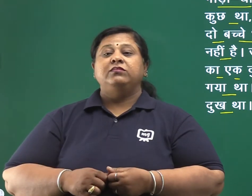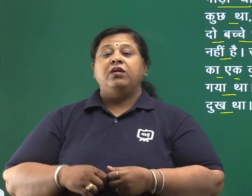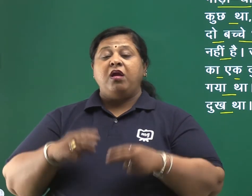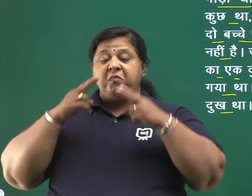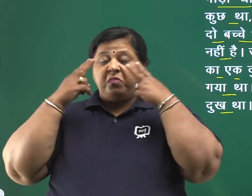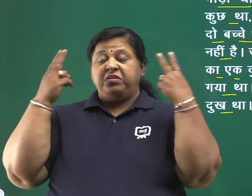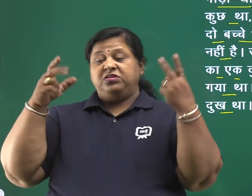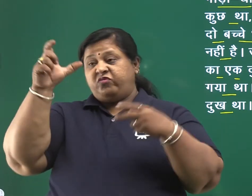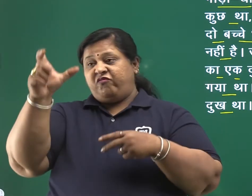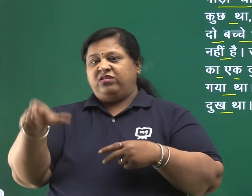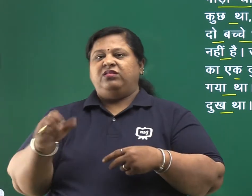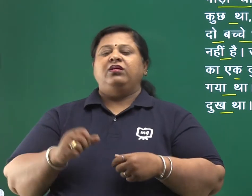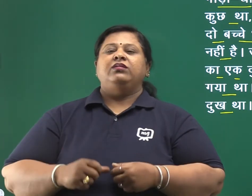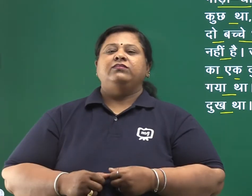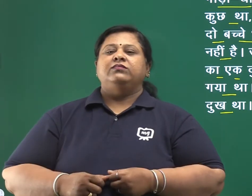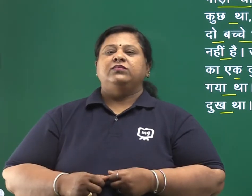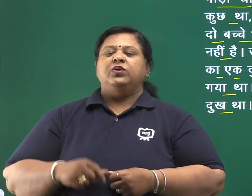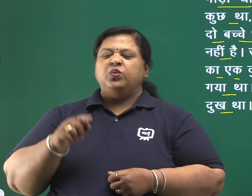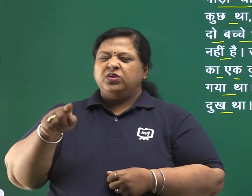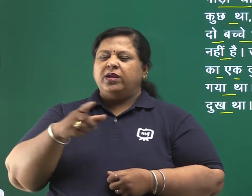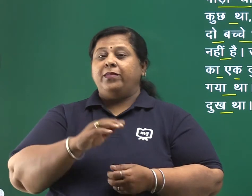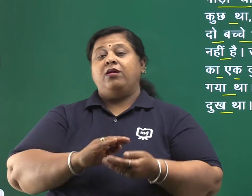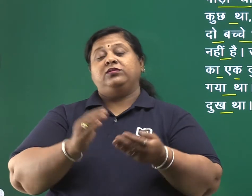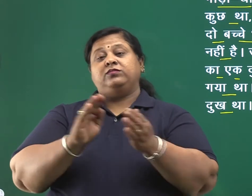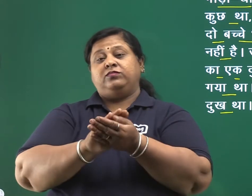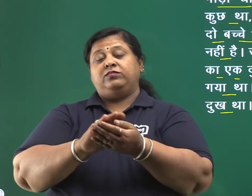एक प्रतिष्ठित व्यक्ति था, उसके पास